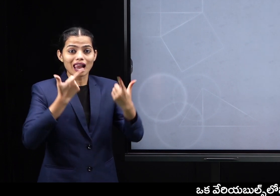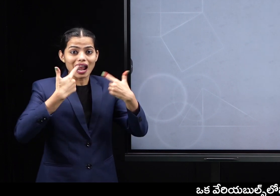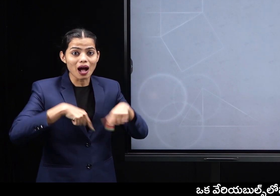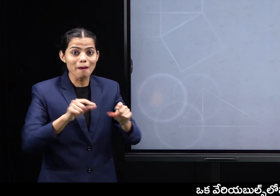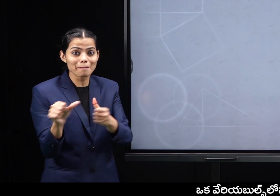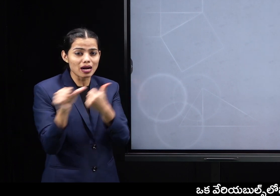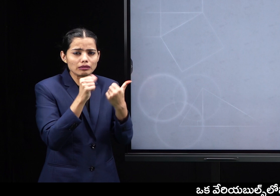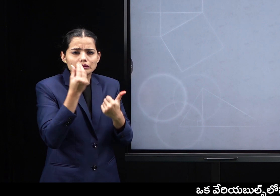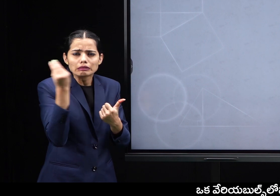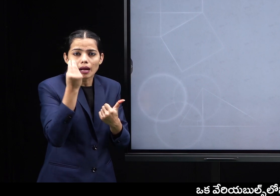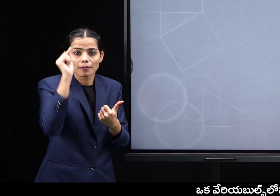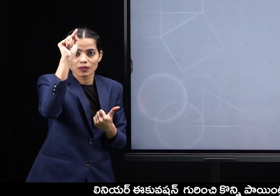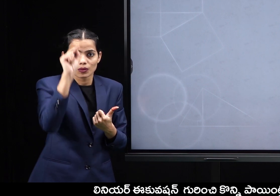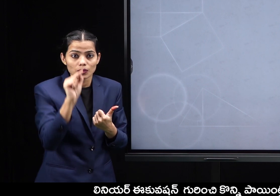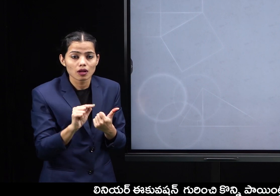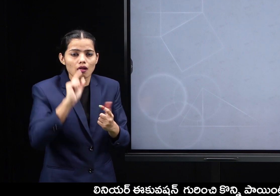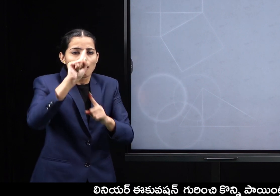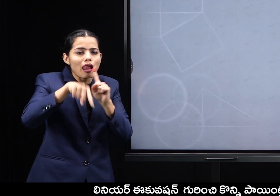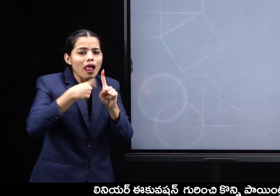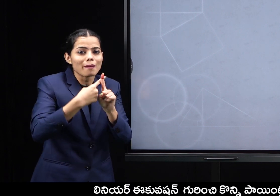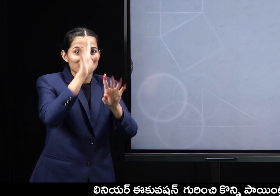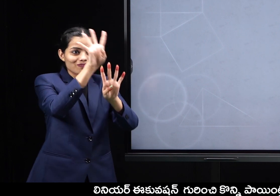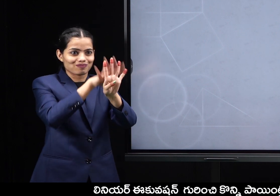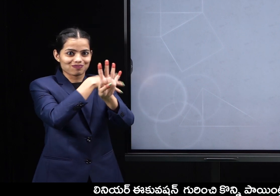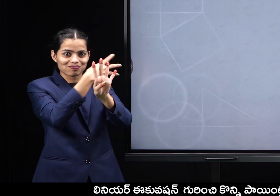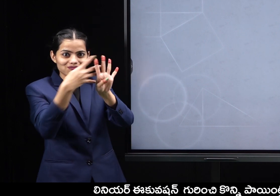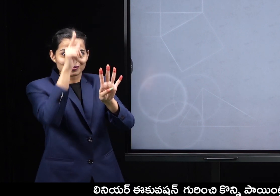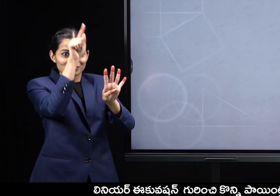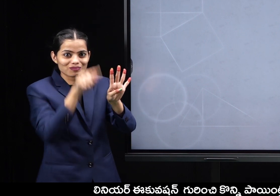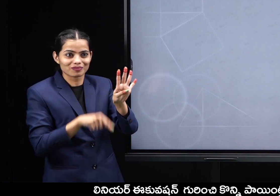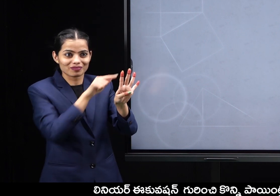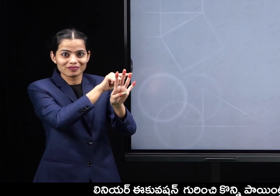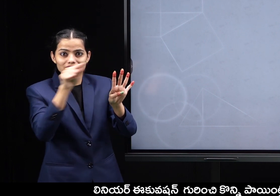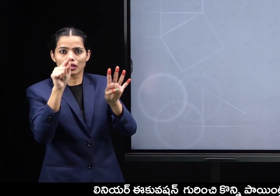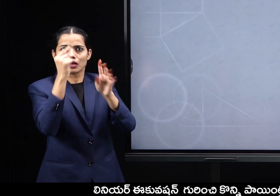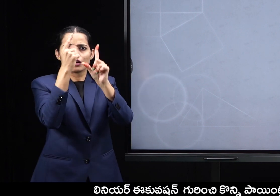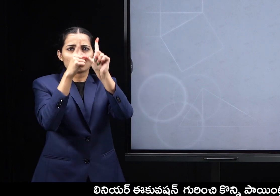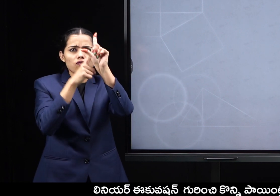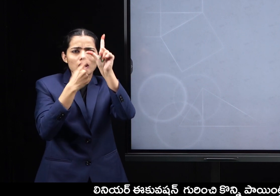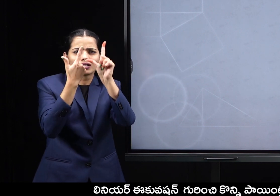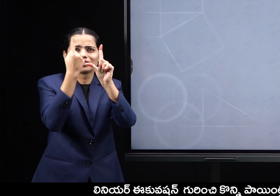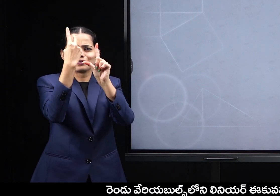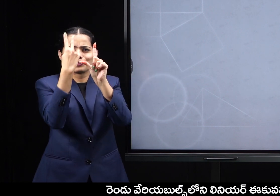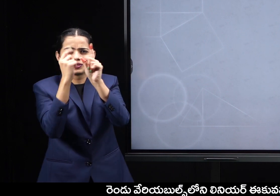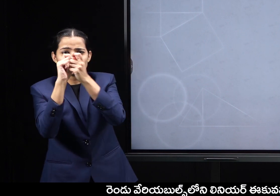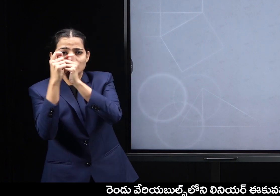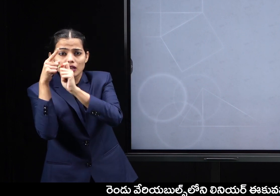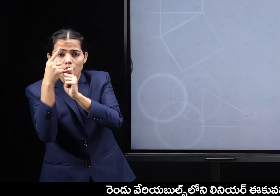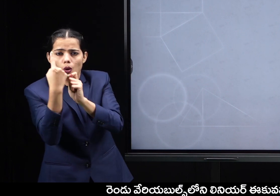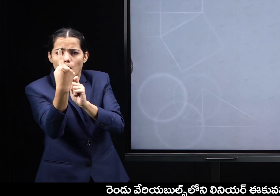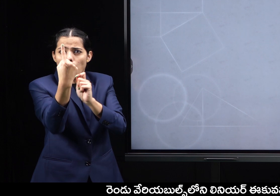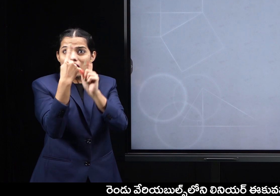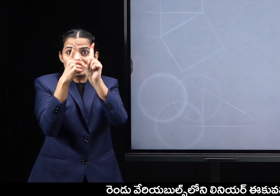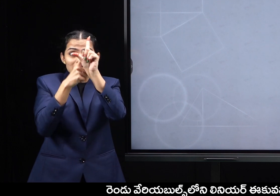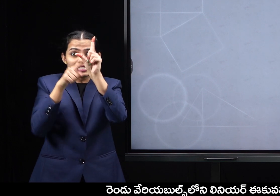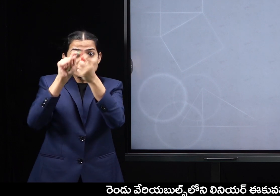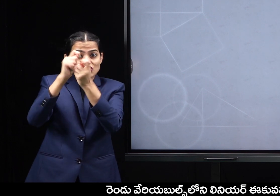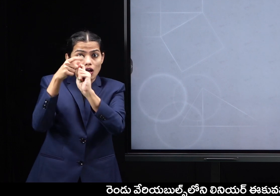ఒక వేరియబుల్లోని లీనియర్ ఈక్వేషన్ గురించి కొన్ని పాయింట్లను గుర్తు తెచ్చుకుందాం. రెండు వేరియబుల్స్లో లీనియర్